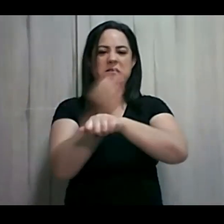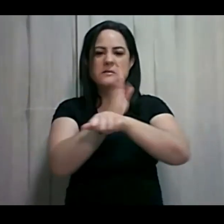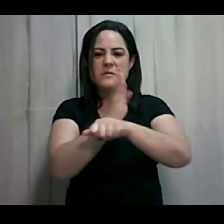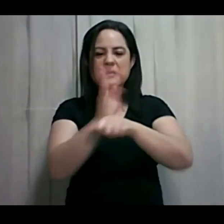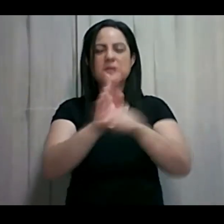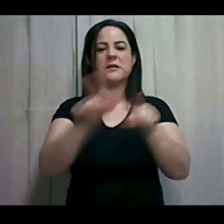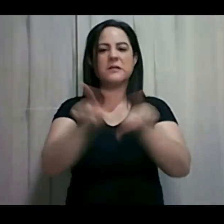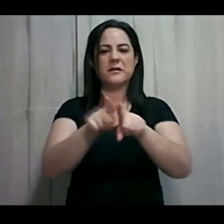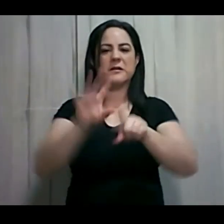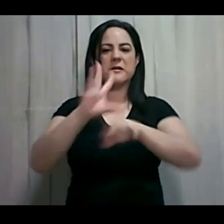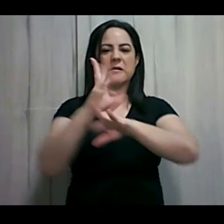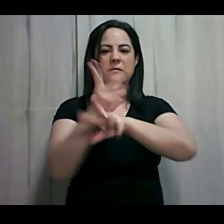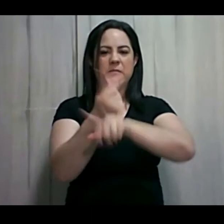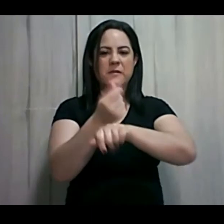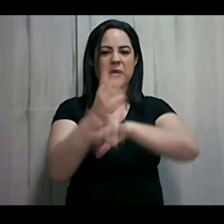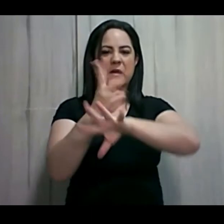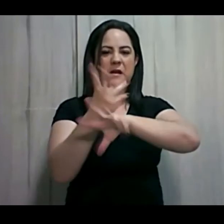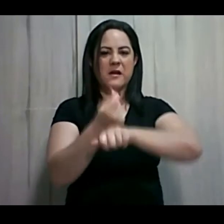sobre a igreja de Tiatira.